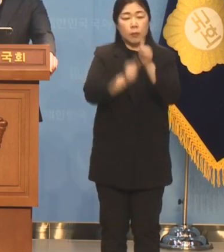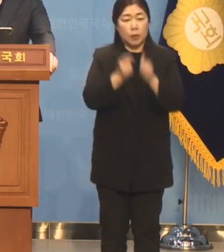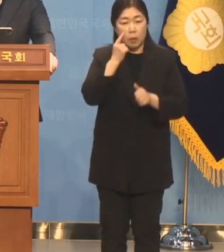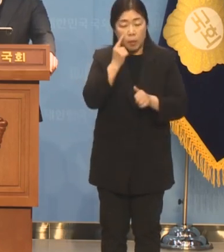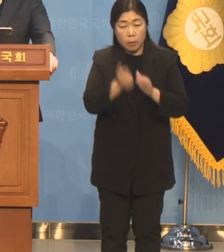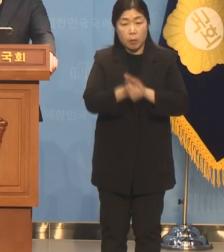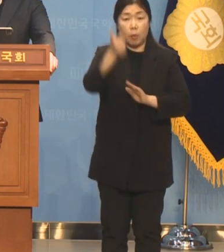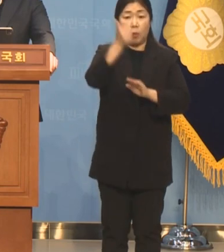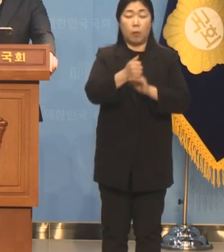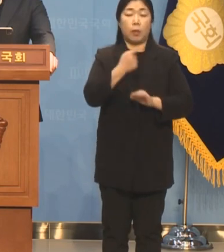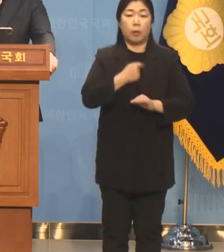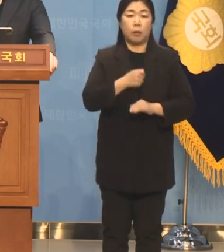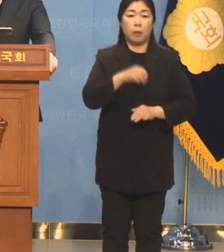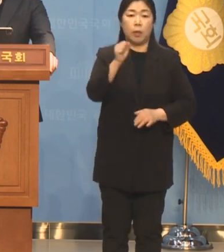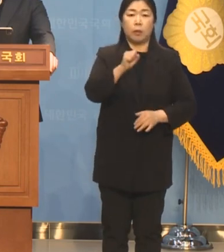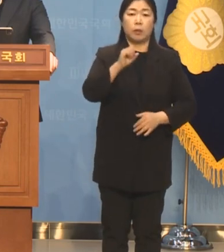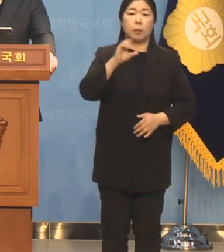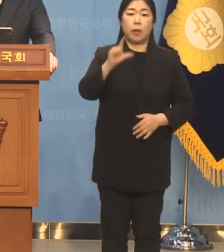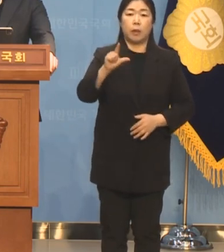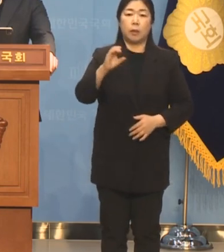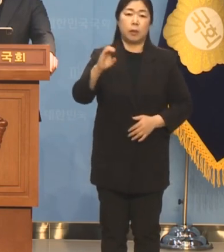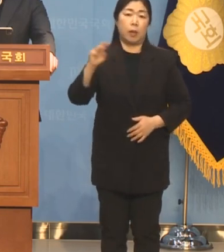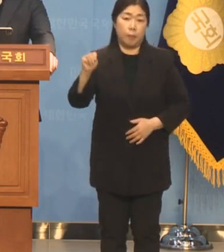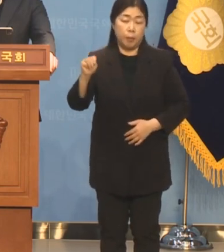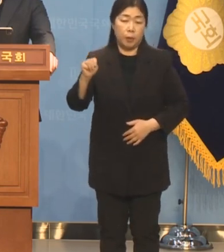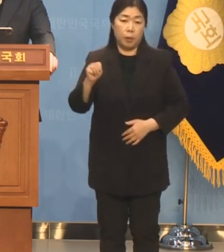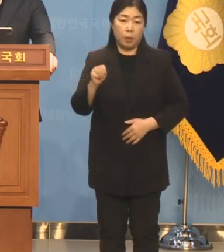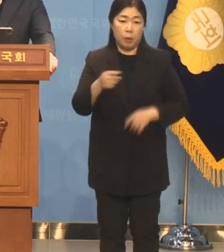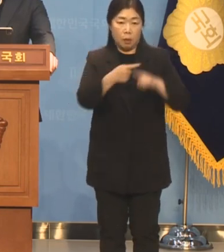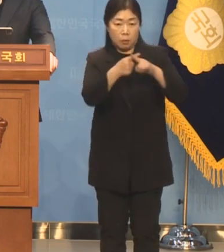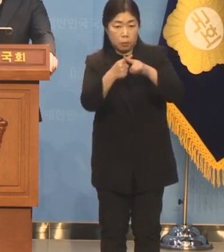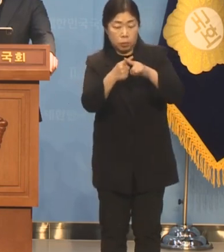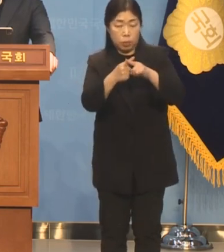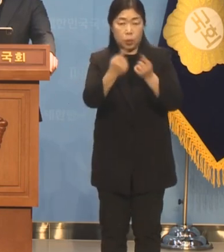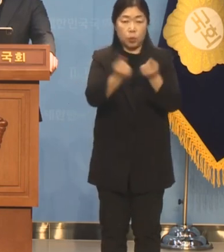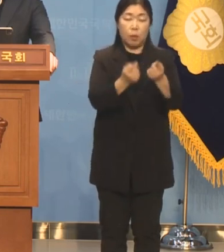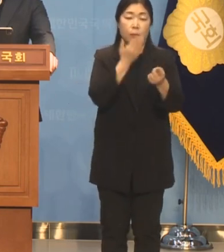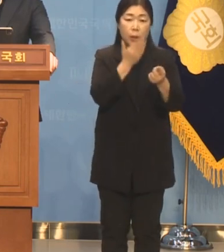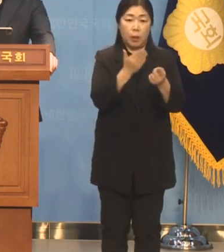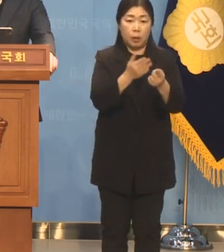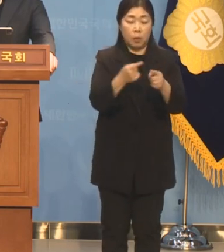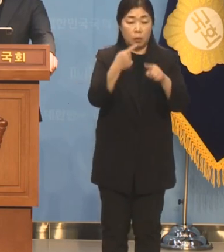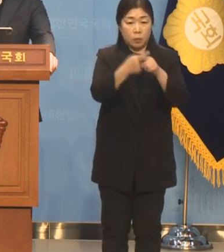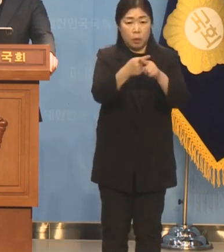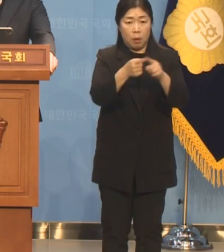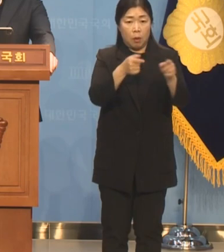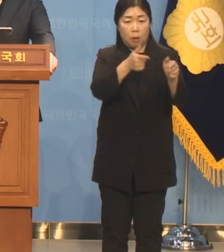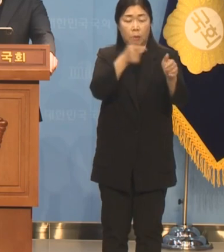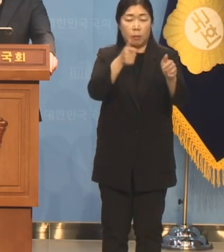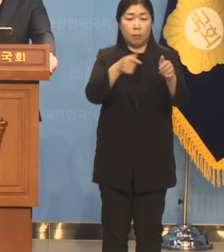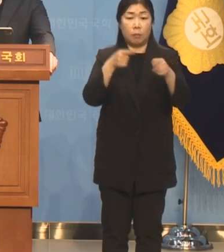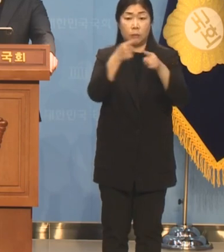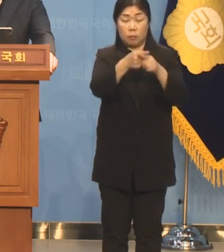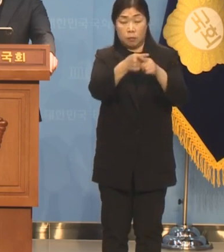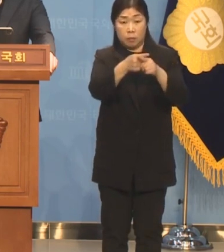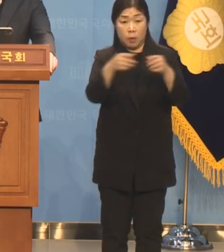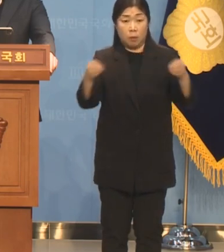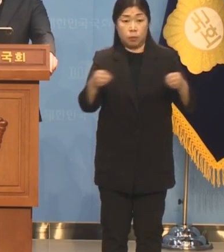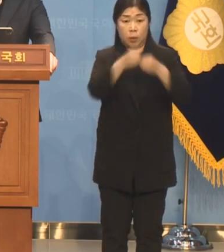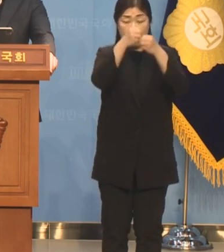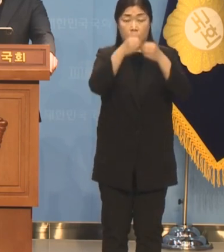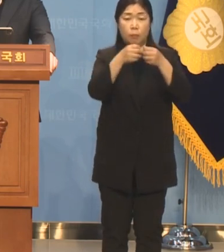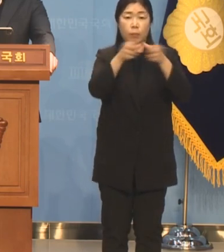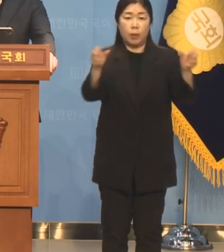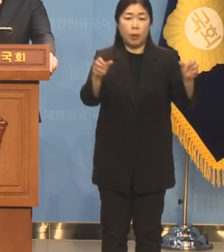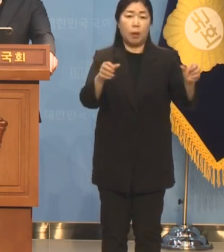성공했다고 주장하는 SLCM은 궤적 조절이 가능해 추정민 요격이 어려운 무기로서 실체적